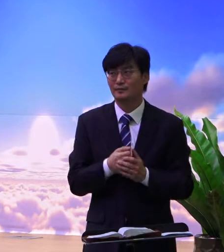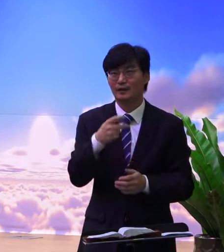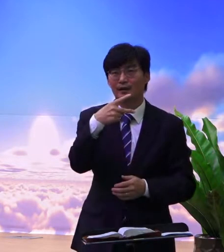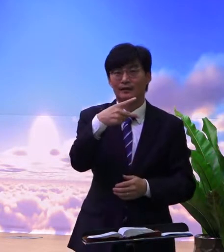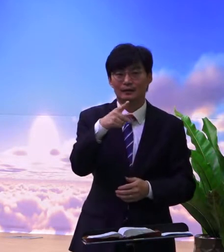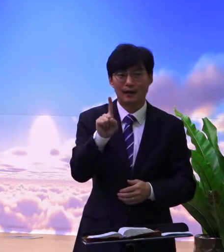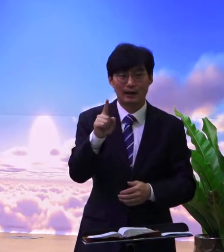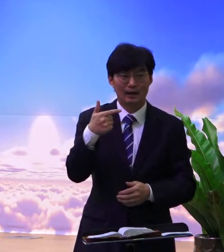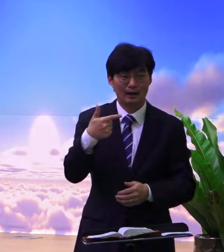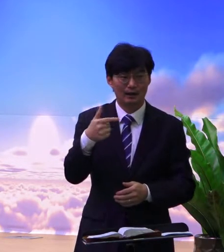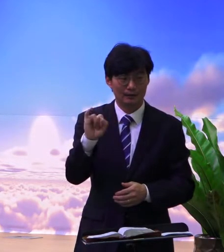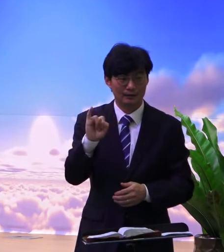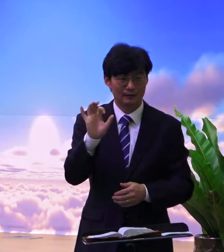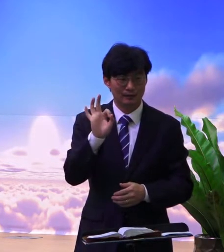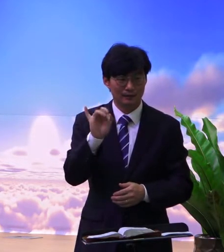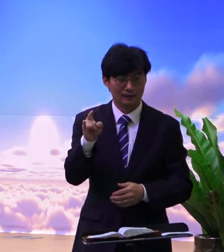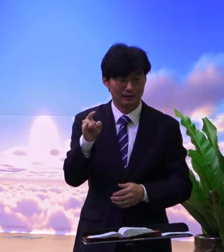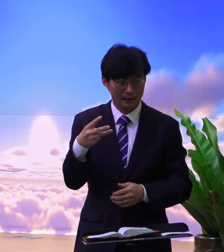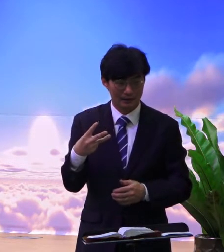다니엘이